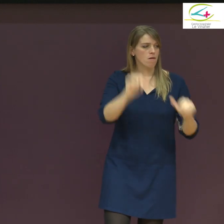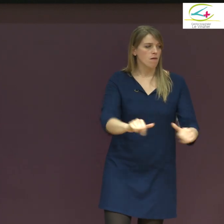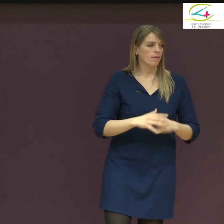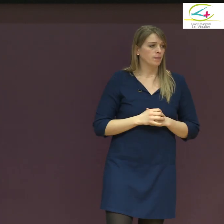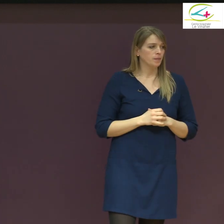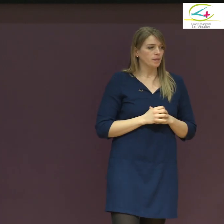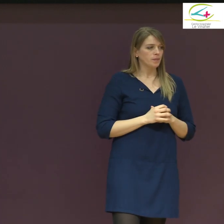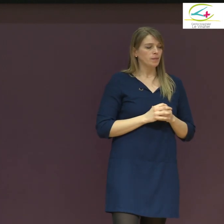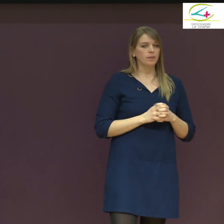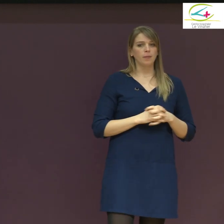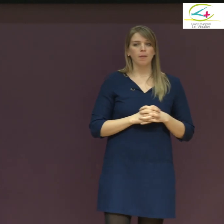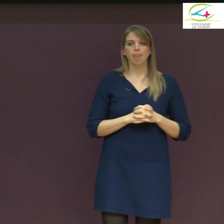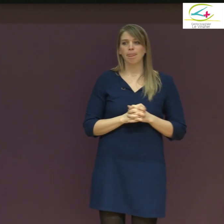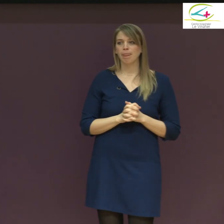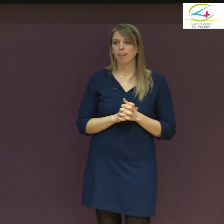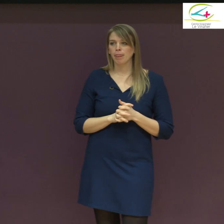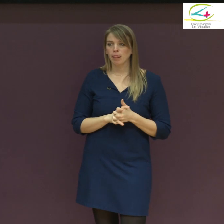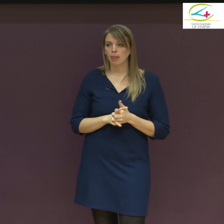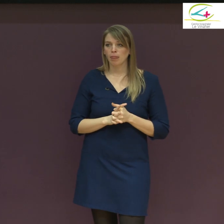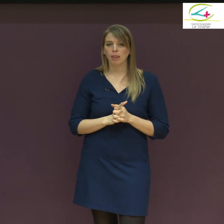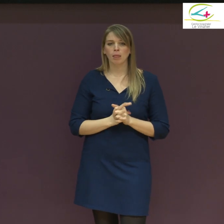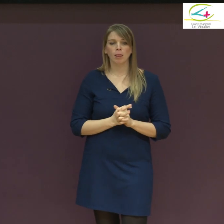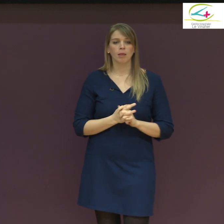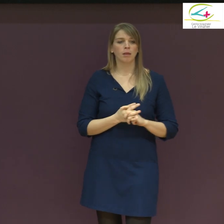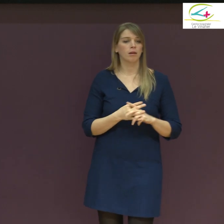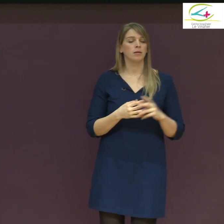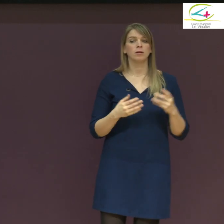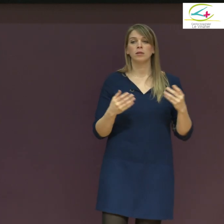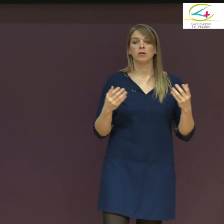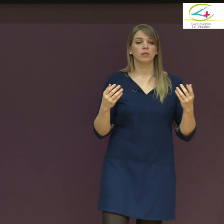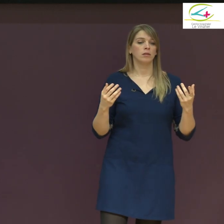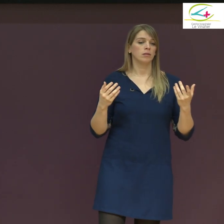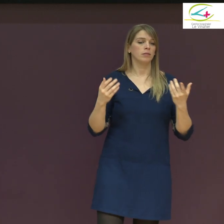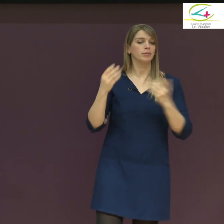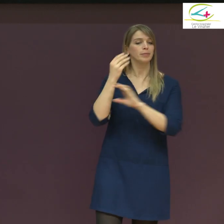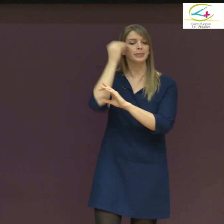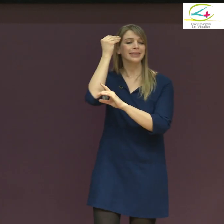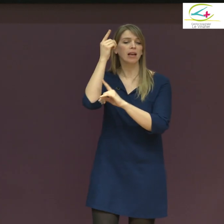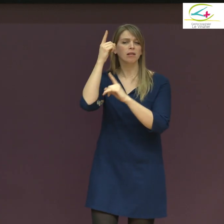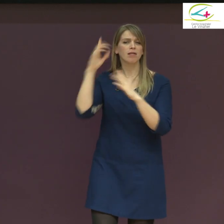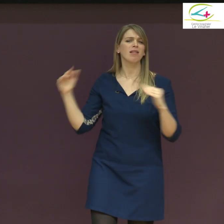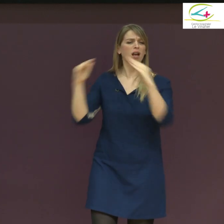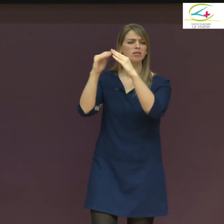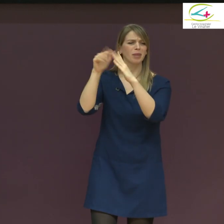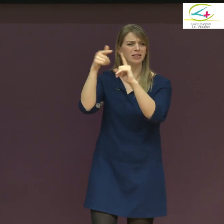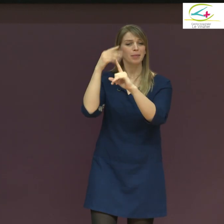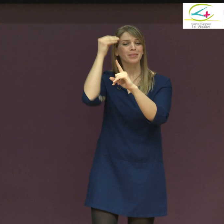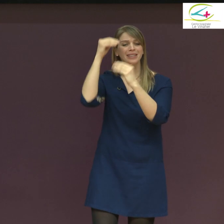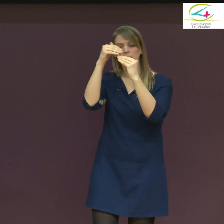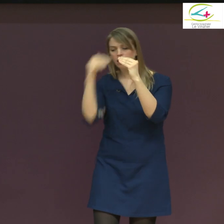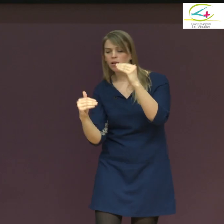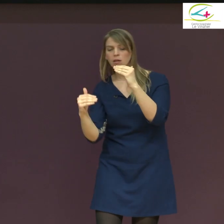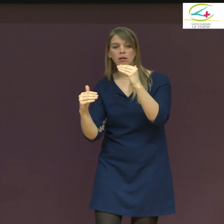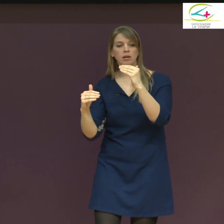après, la personne sanitaire la plus accessible, juste en dessous, mais pas, c'est pas une question de hiérarchie, hein, c'est une question d'aller vers la